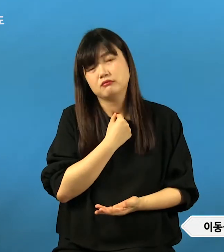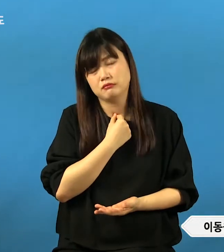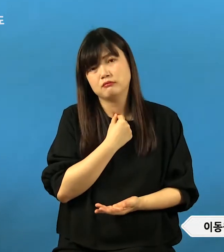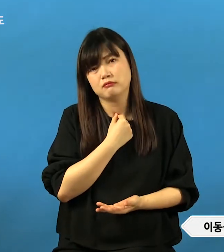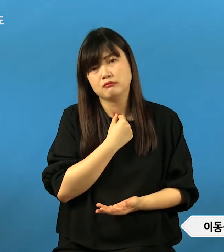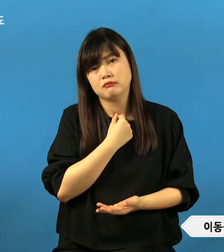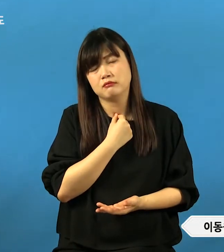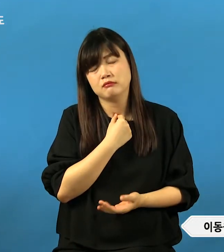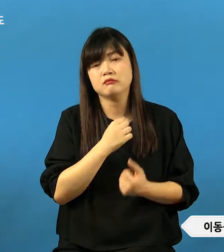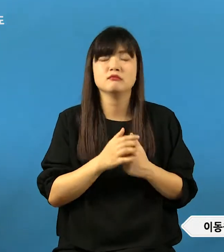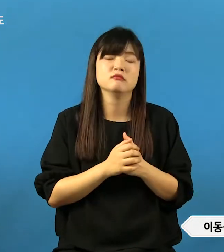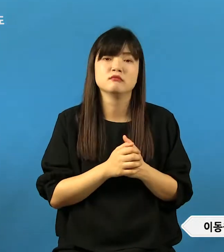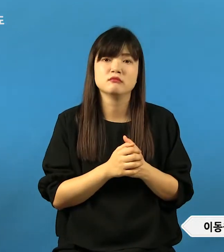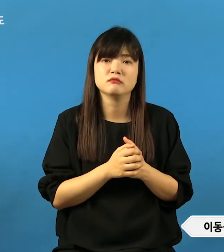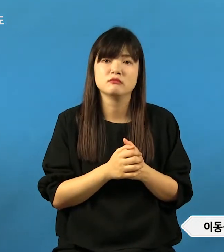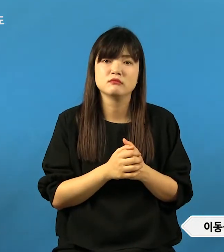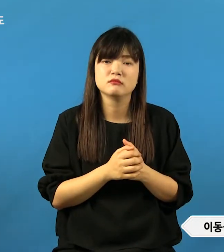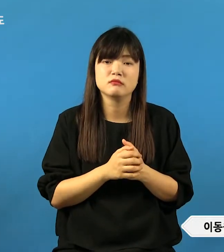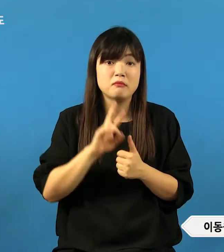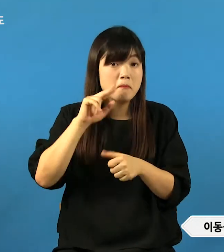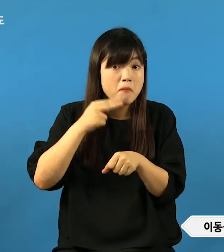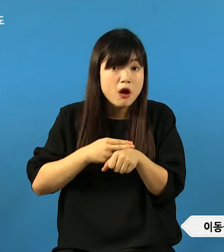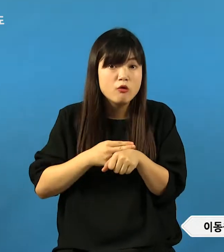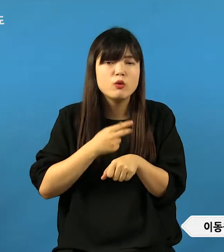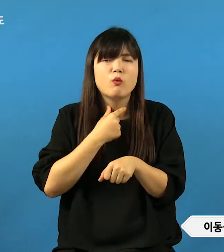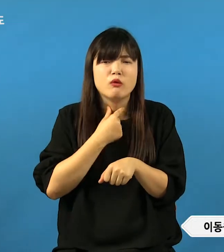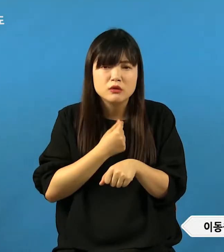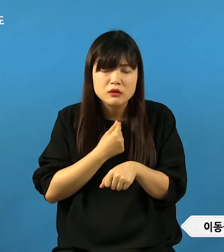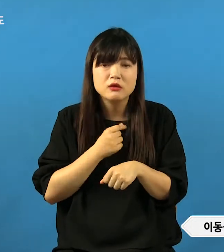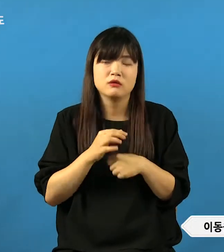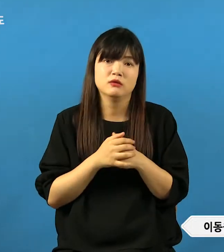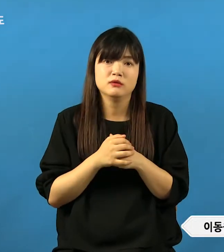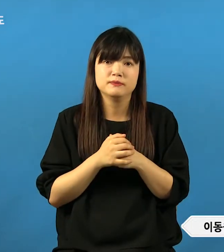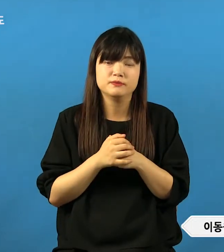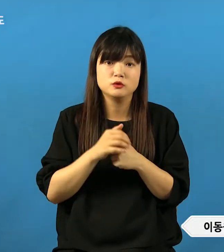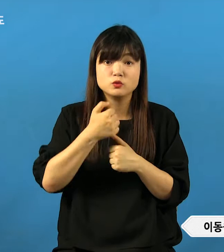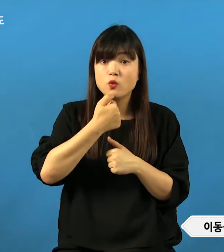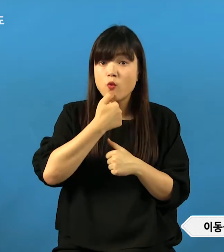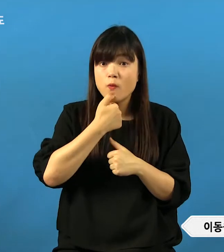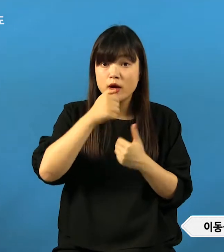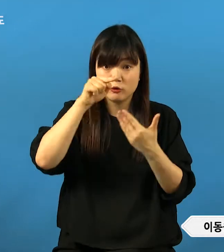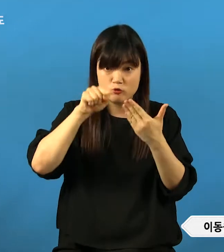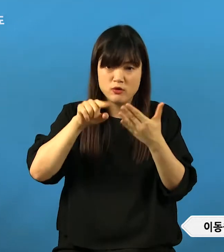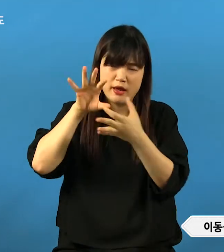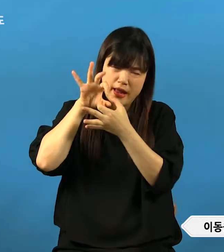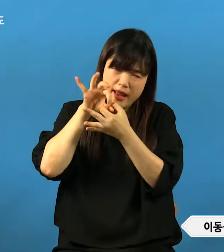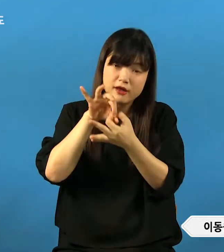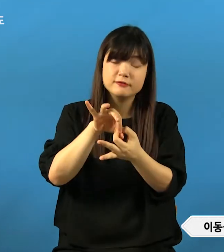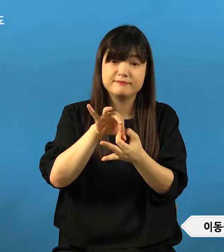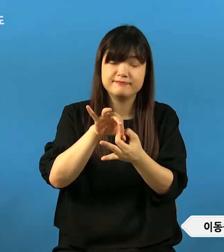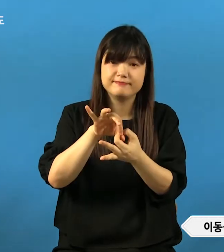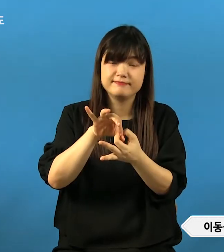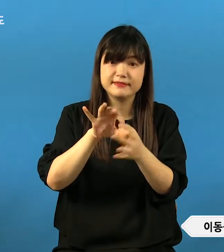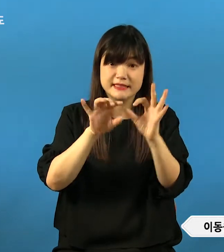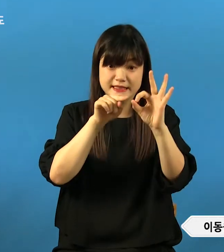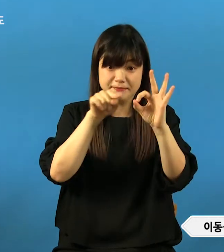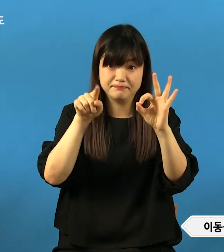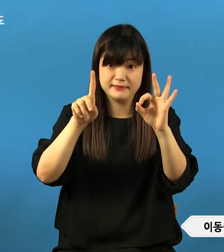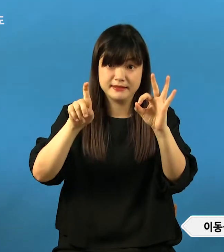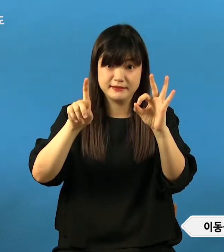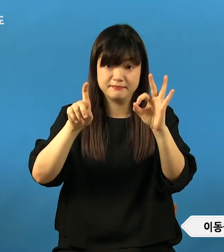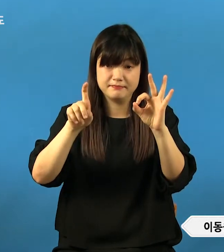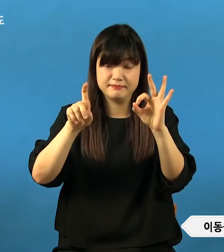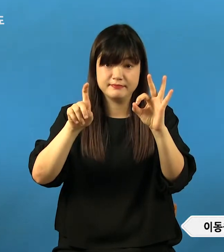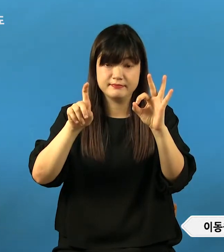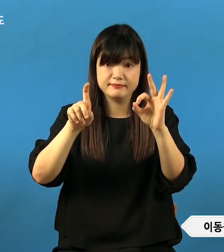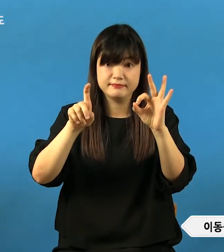것입니다. 자, 이 바울이 소원했던 그 정체를 자, 로마서 9장에서 쭉 이어지는 말씀 10장